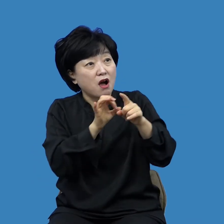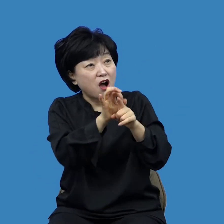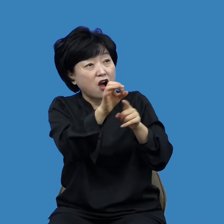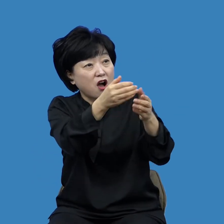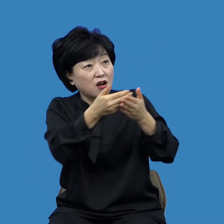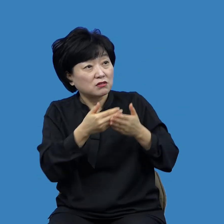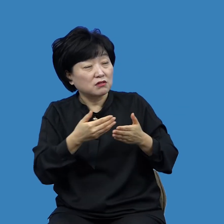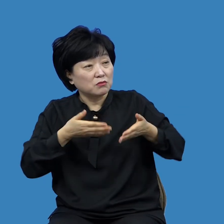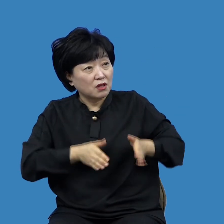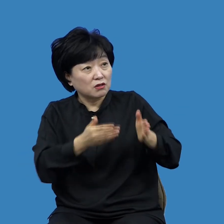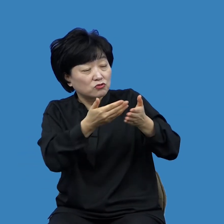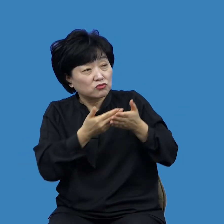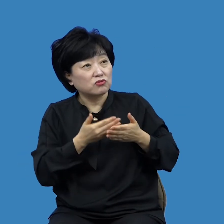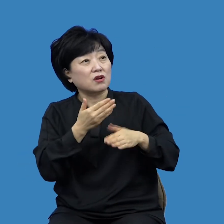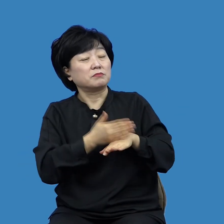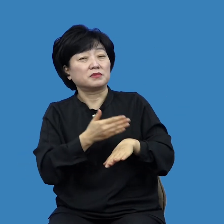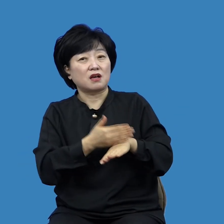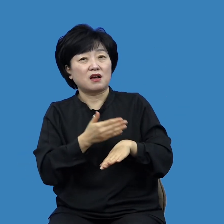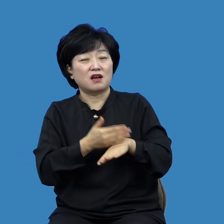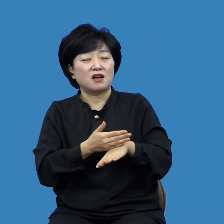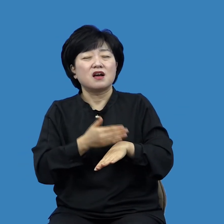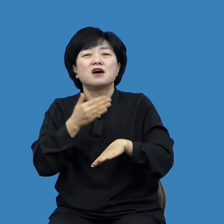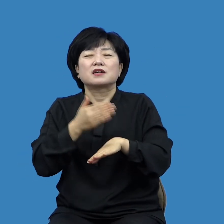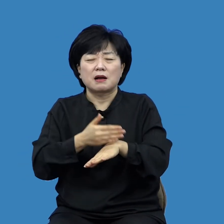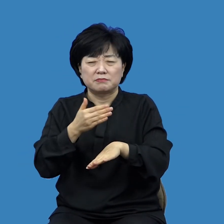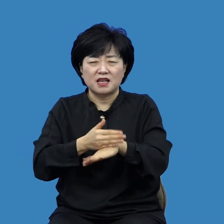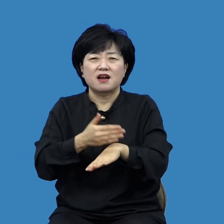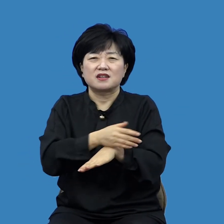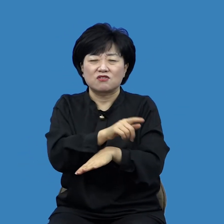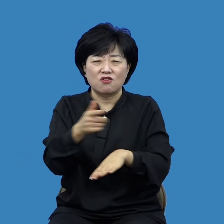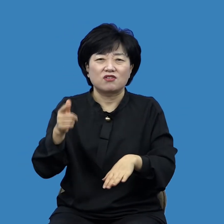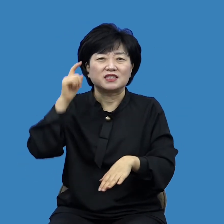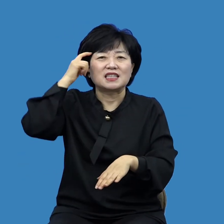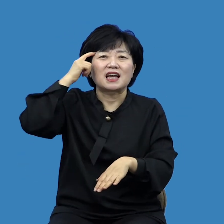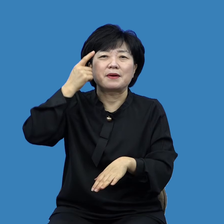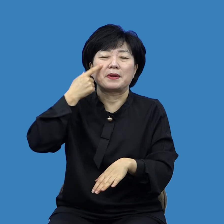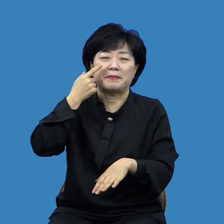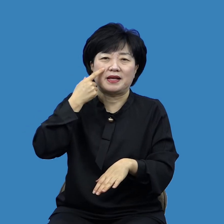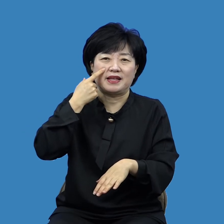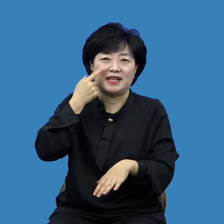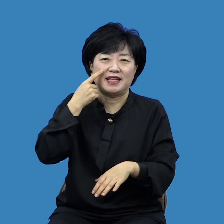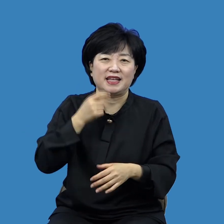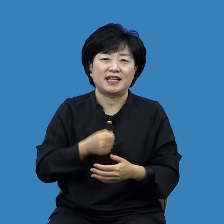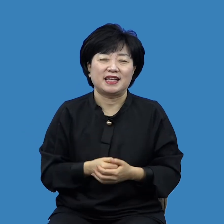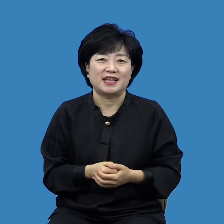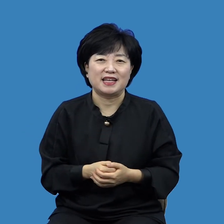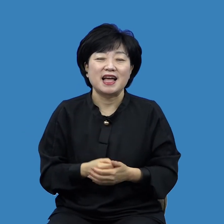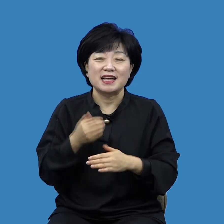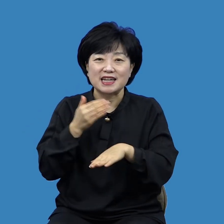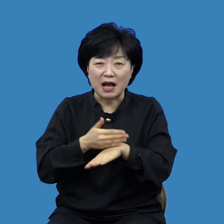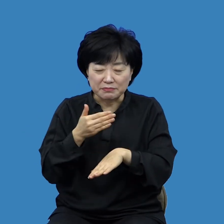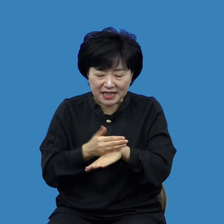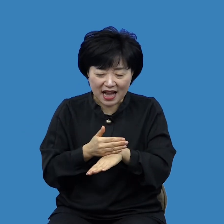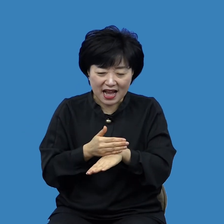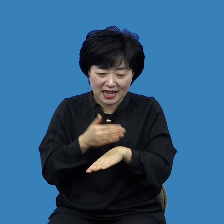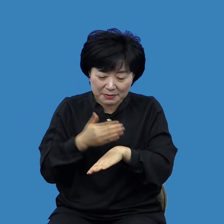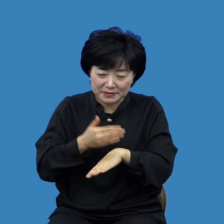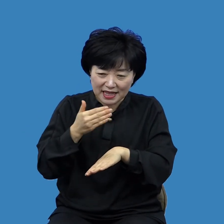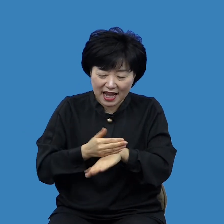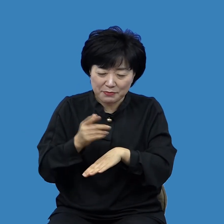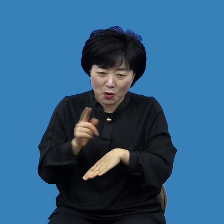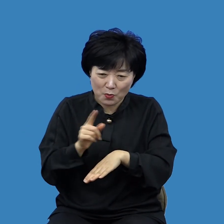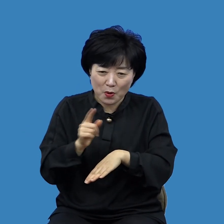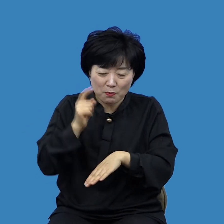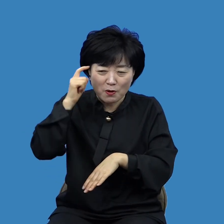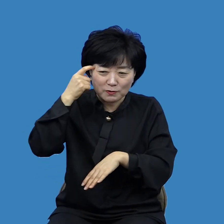너 낳아줬으니까 사는 거 아니야. 감사할 제목들을 찾으라는 거예요. 감사할 제목들을 찾으라는 거예요. 감사할 것들을 계속 묵상하라는